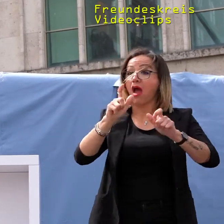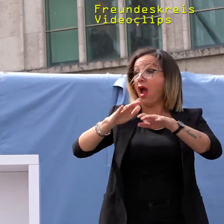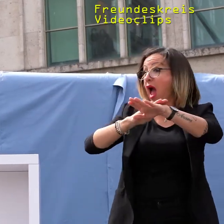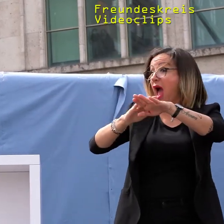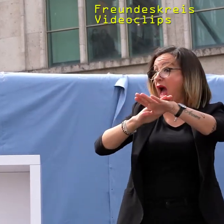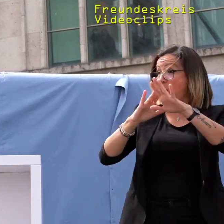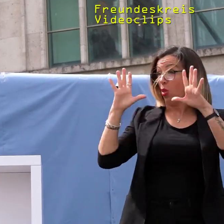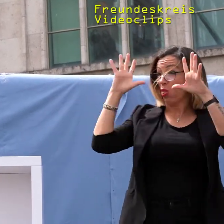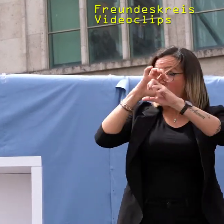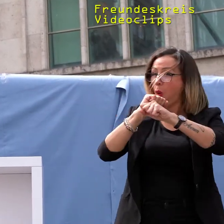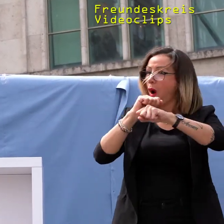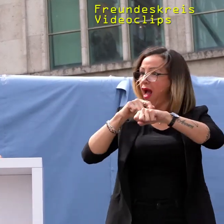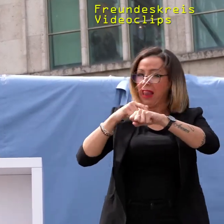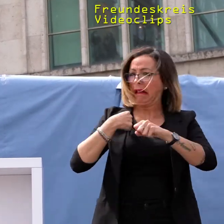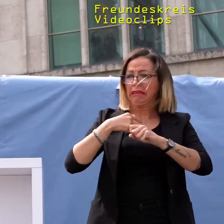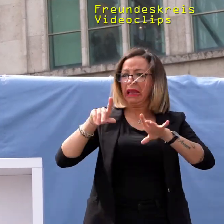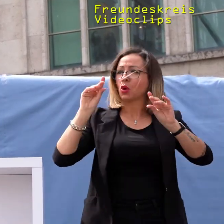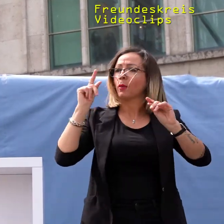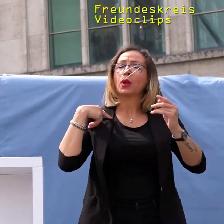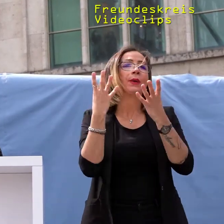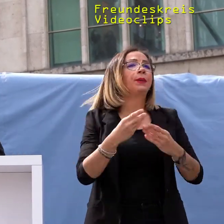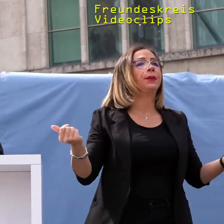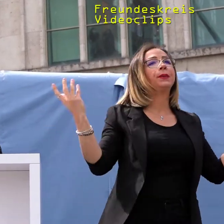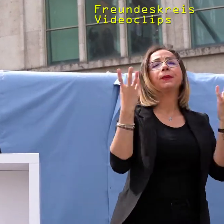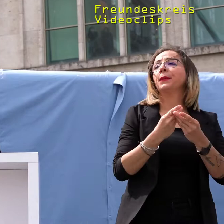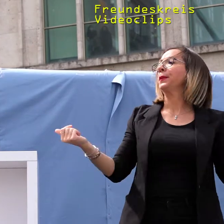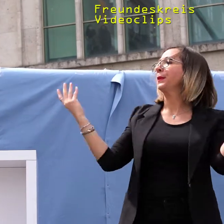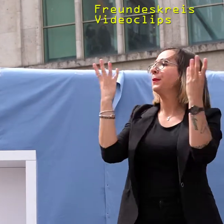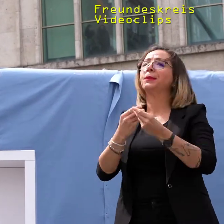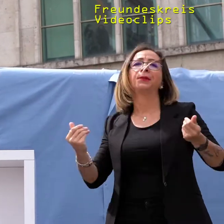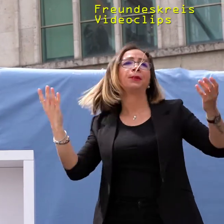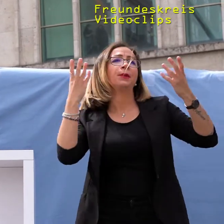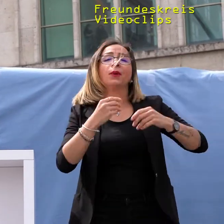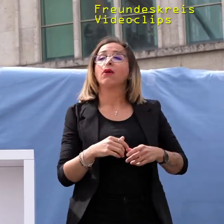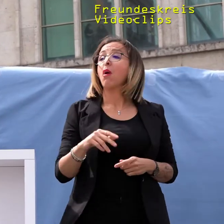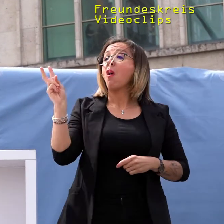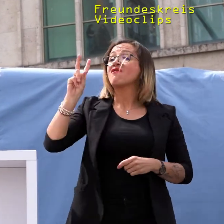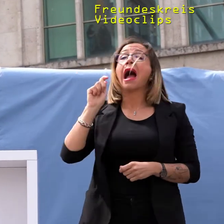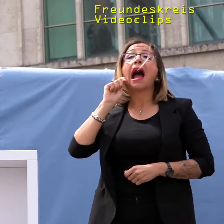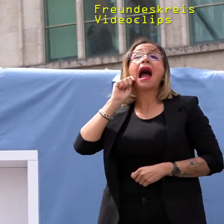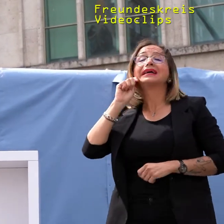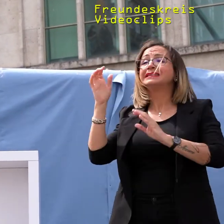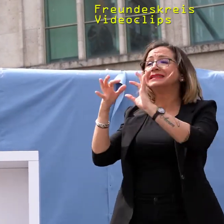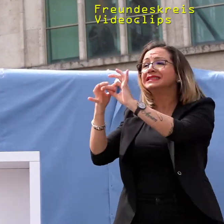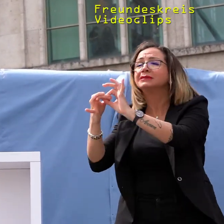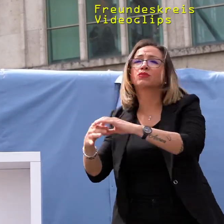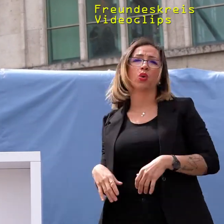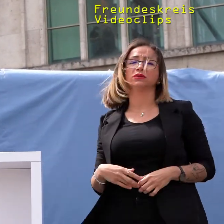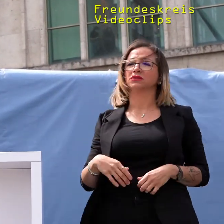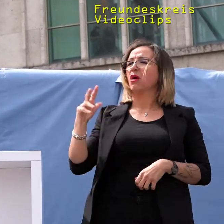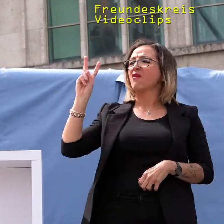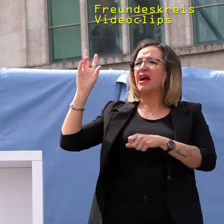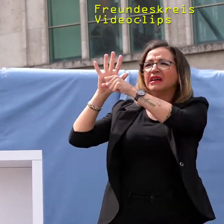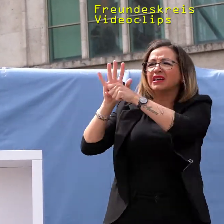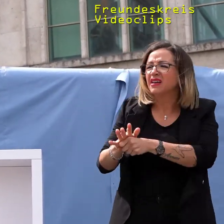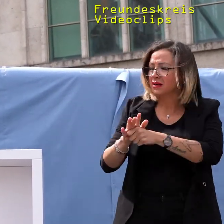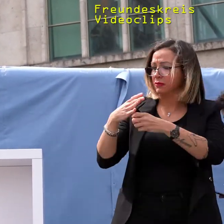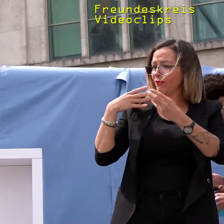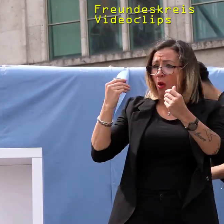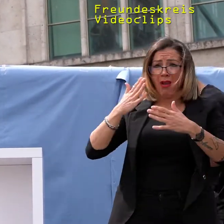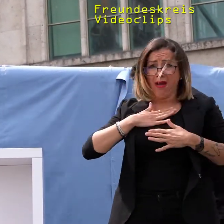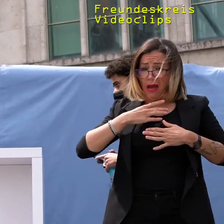sich unsichtbar zu machen. Diejenigen, die nicht aufgrund von Rassismus und Stigmatisierung selbst an ihrem eigenen